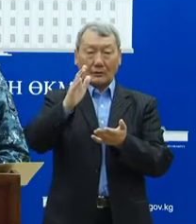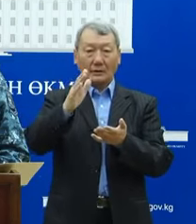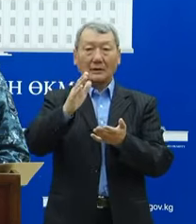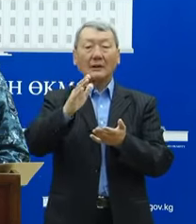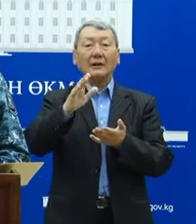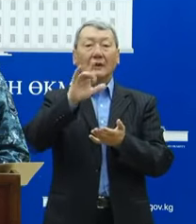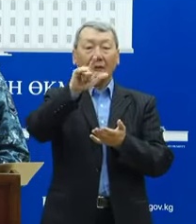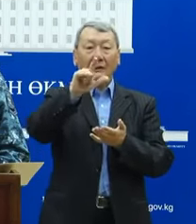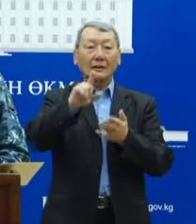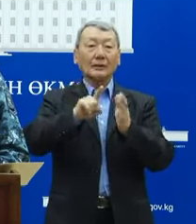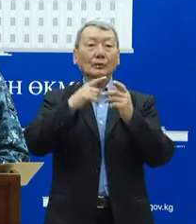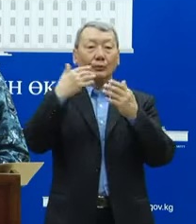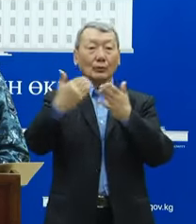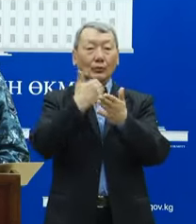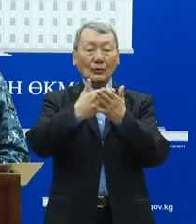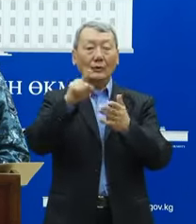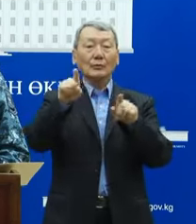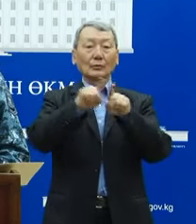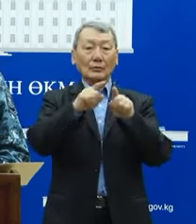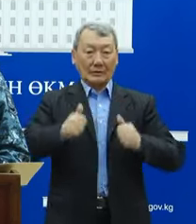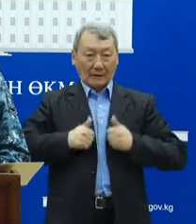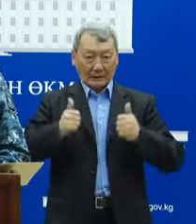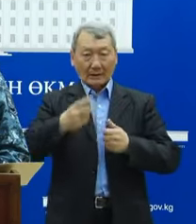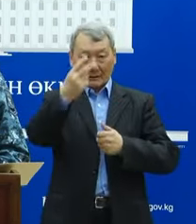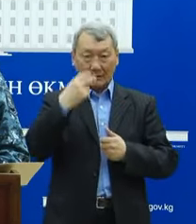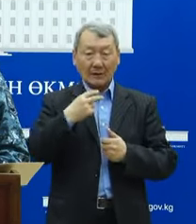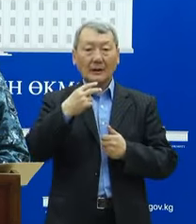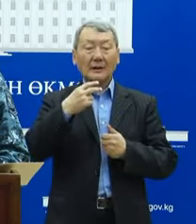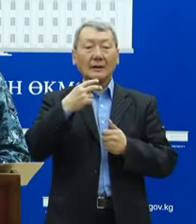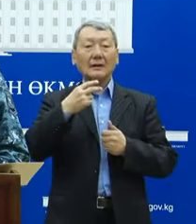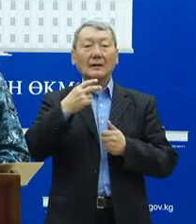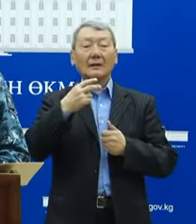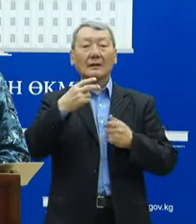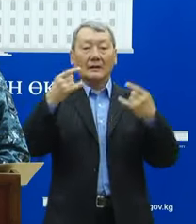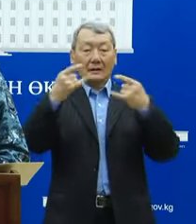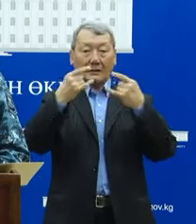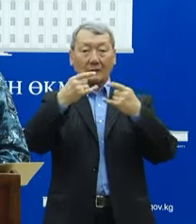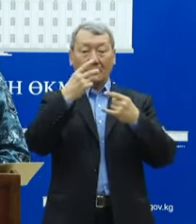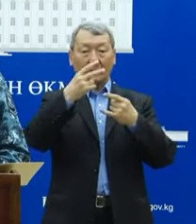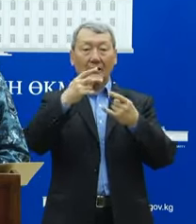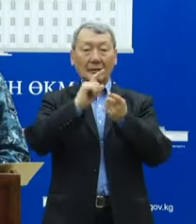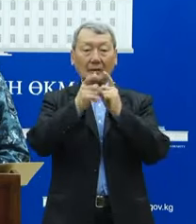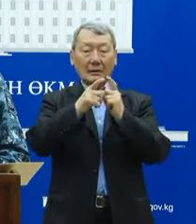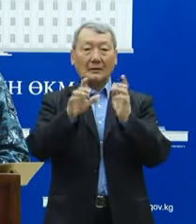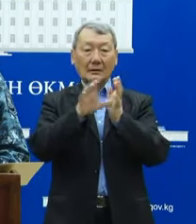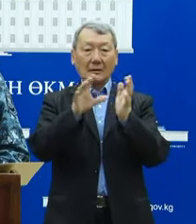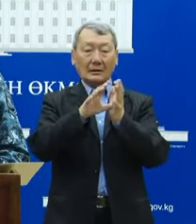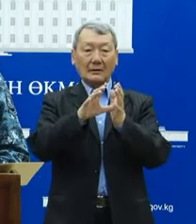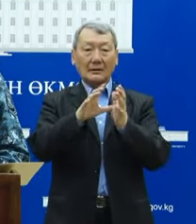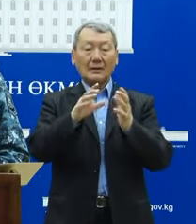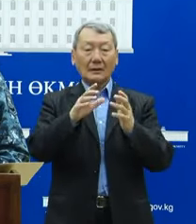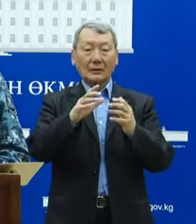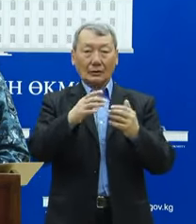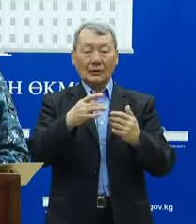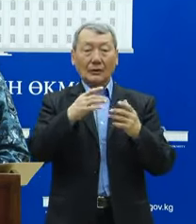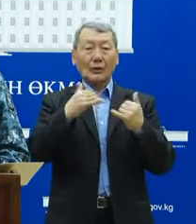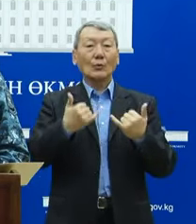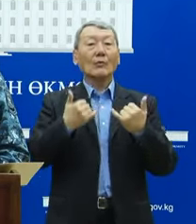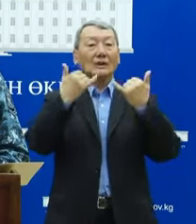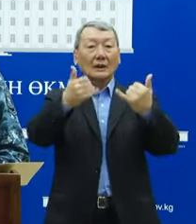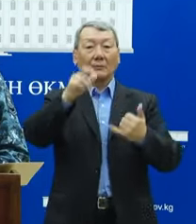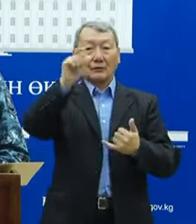кызматыбызда ушул биздин башка жарандарга да мүмкүнчүлүк берүү үчүн биз сурдо тилмечтин жардамын алудабыз.